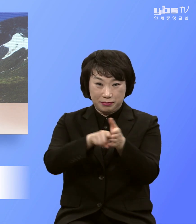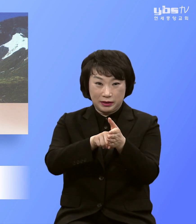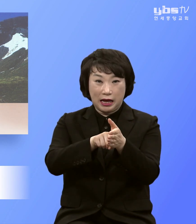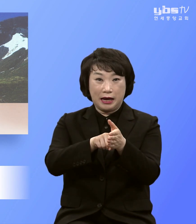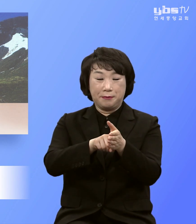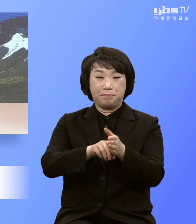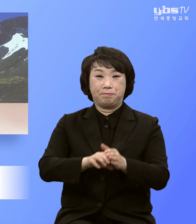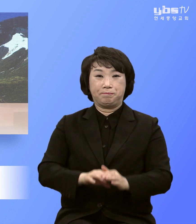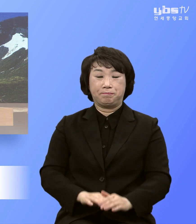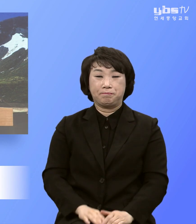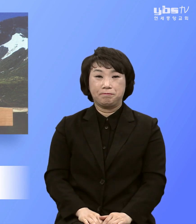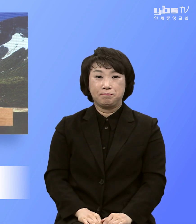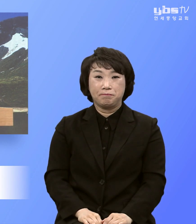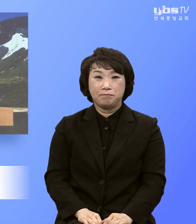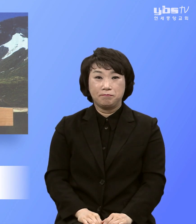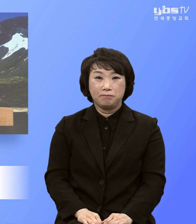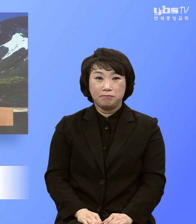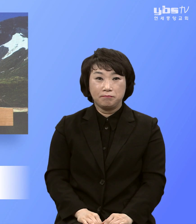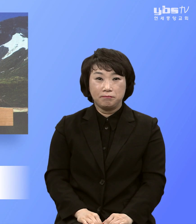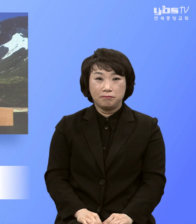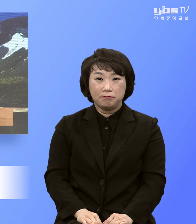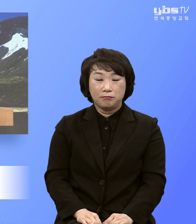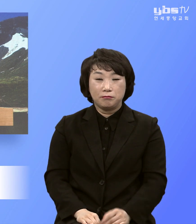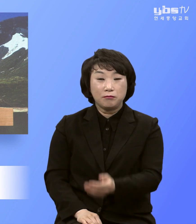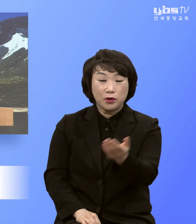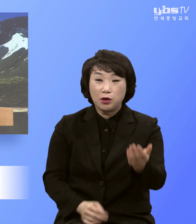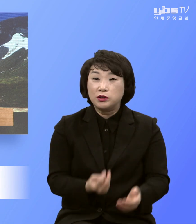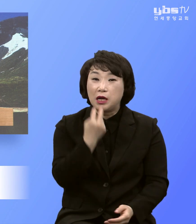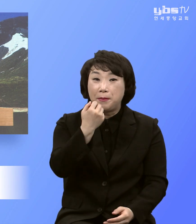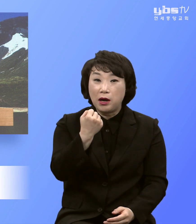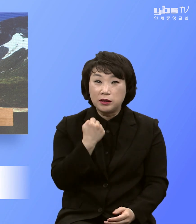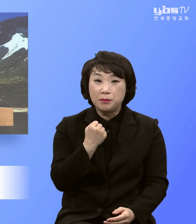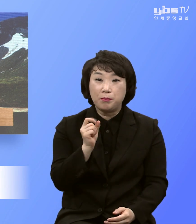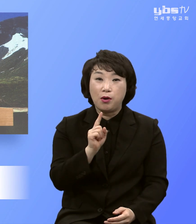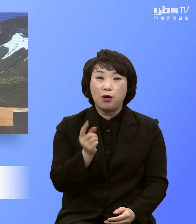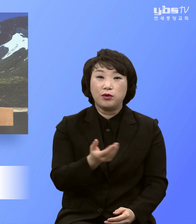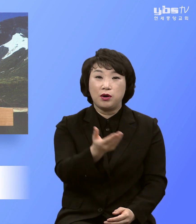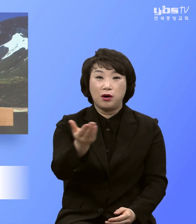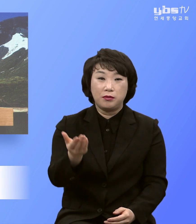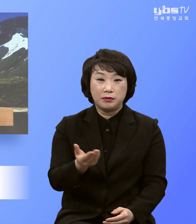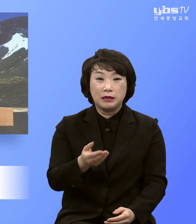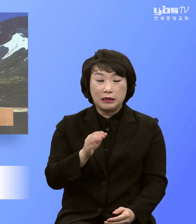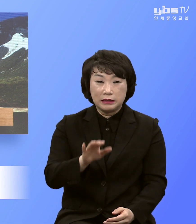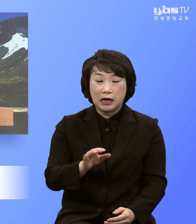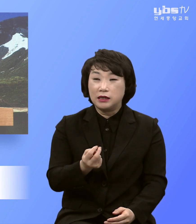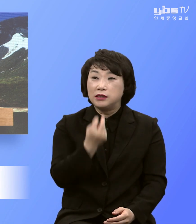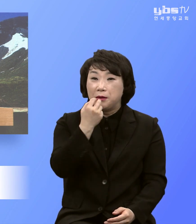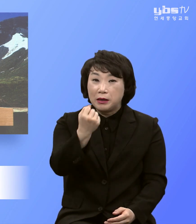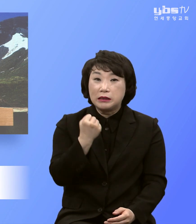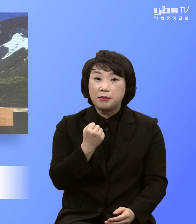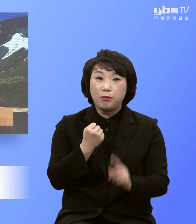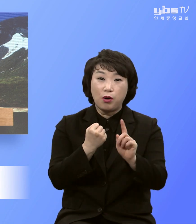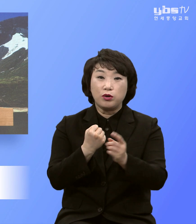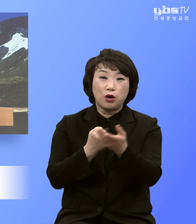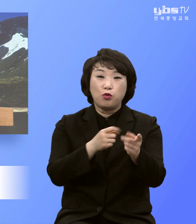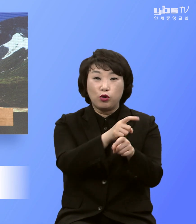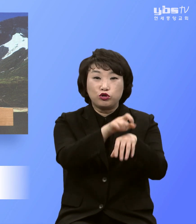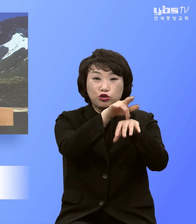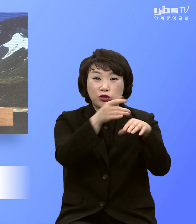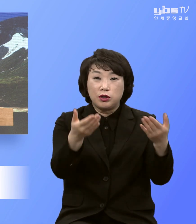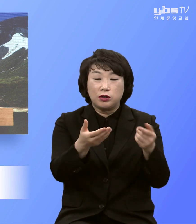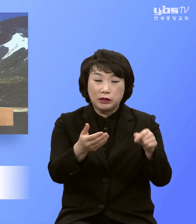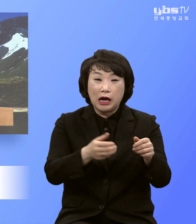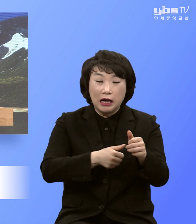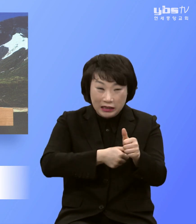하려는 것이니라. 이게 생명의 힘은, 보세요 여러분, 생명의 힘은 마귀 사탄